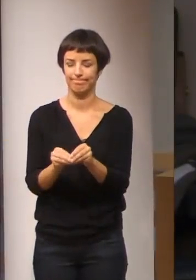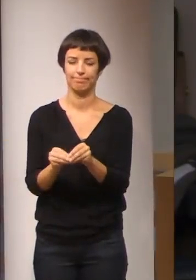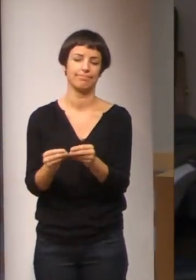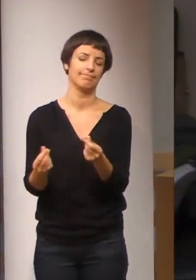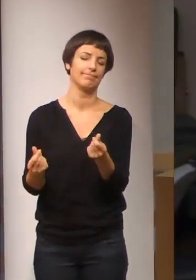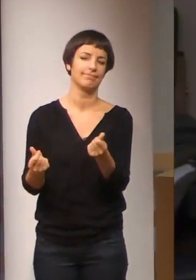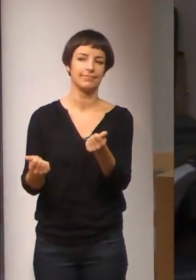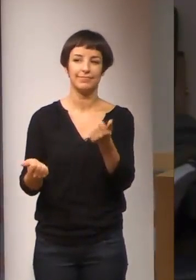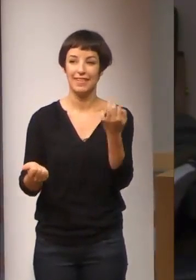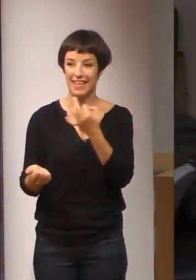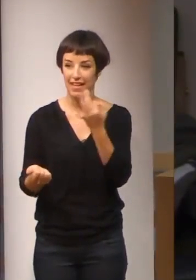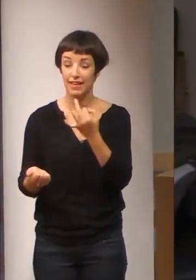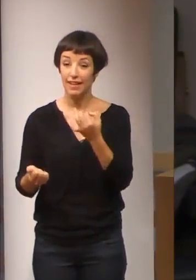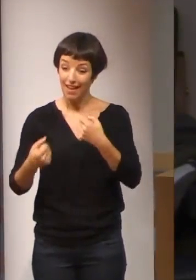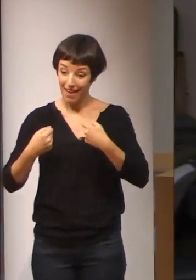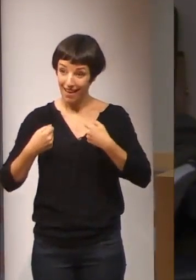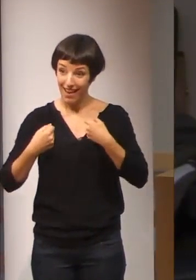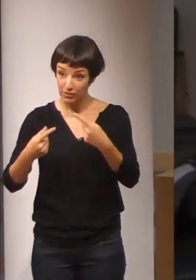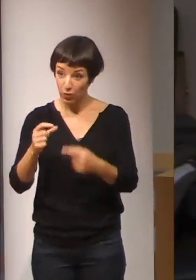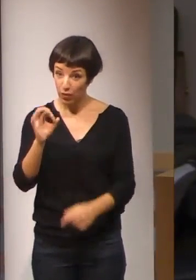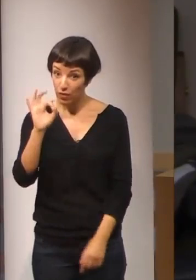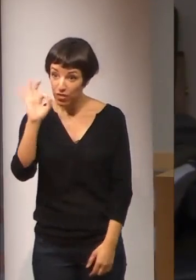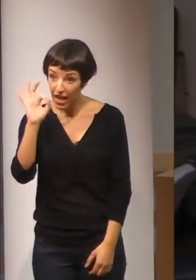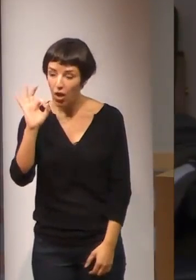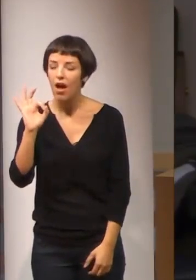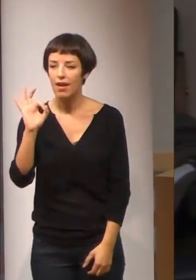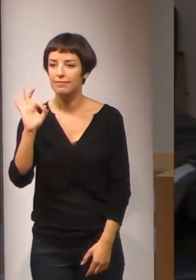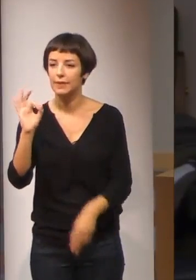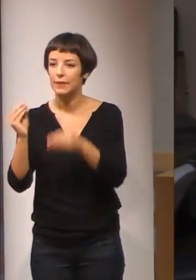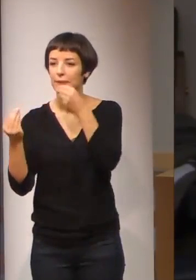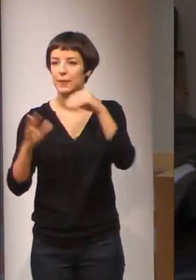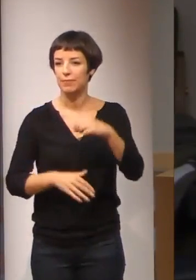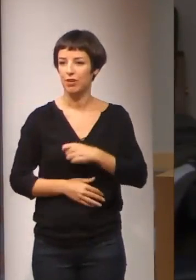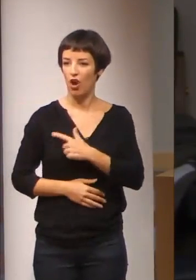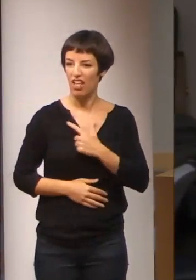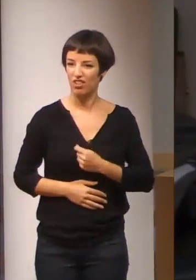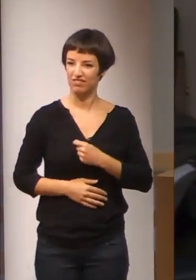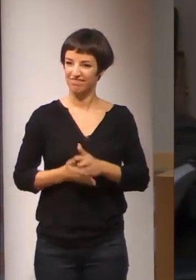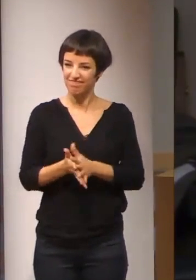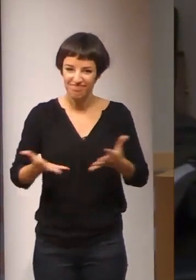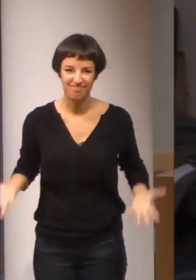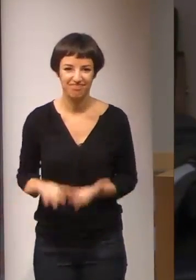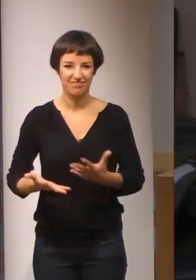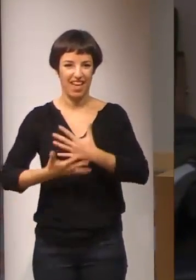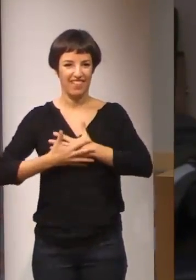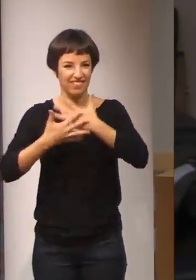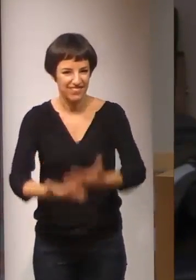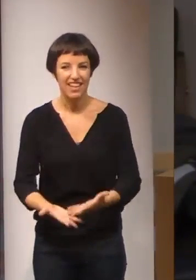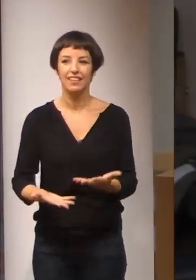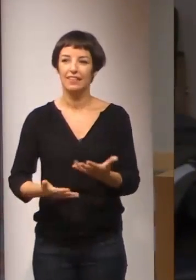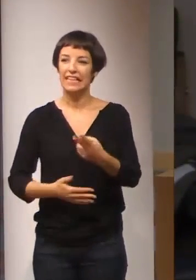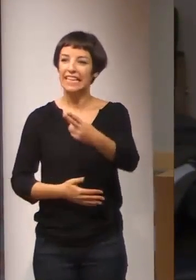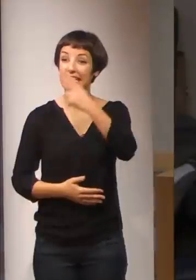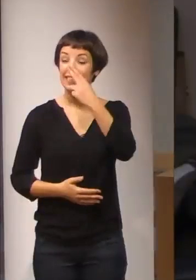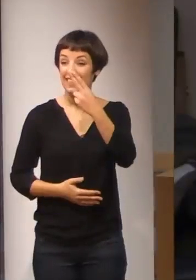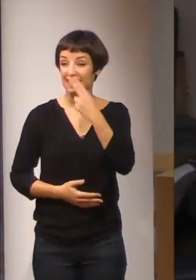que con el coste cero se suple con el corazón, el entusiasmo, la voluntad y el interés